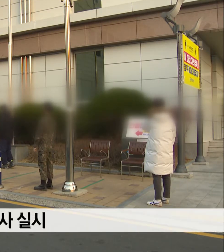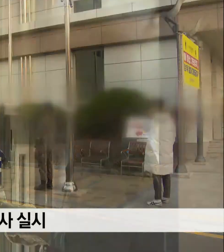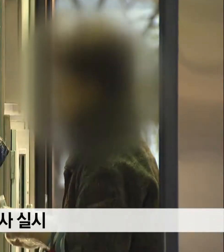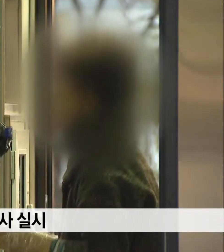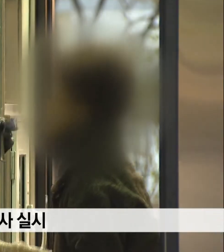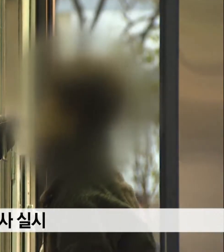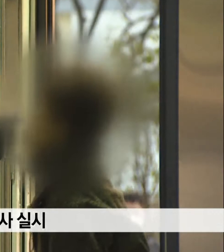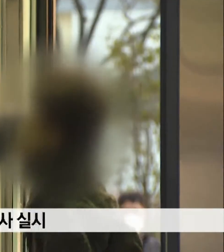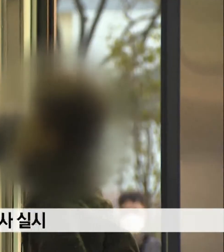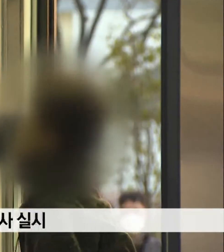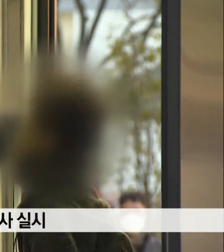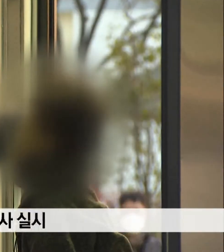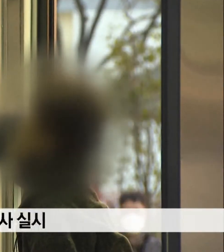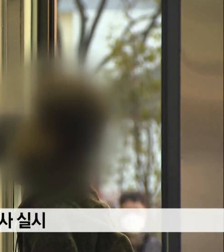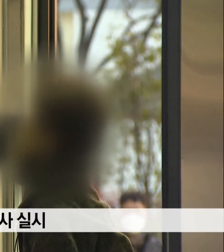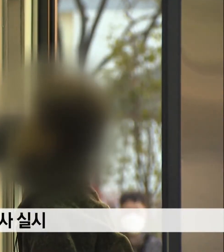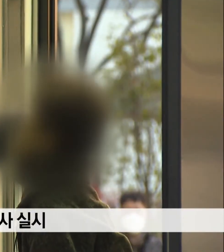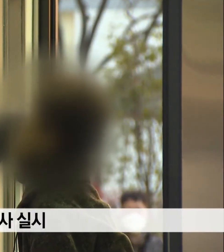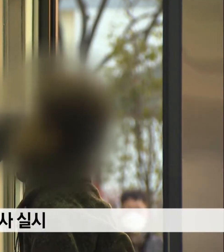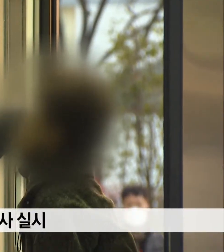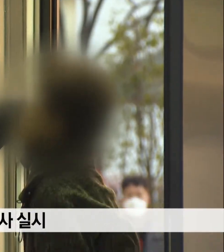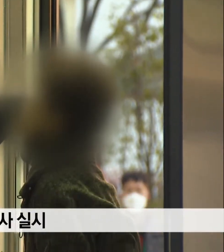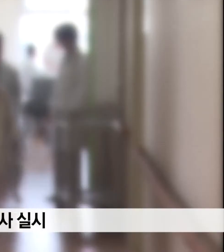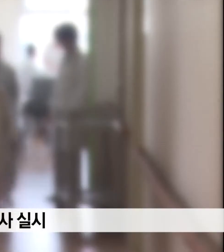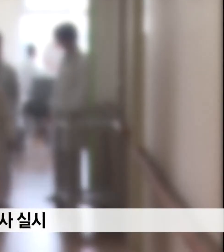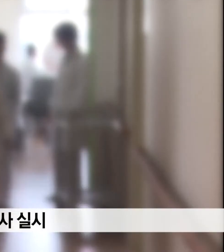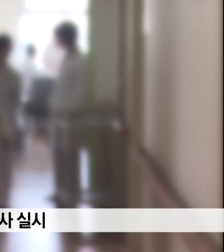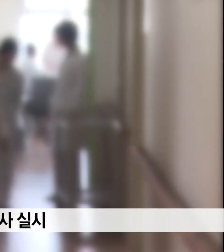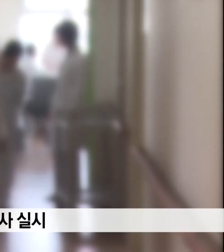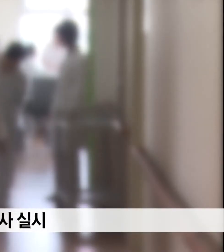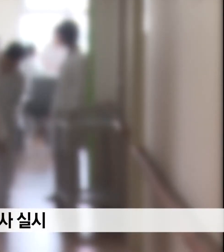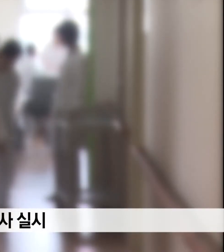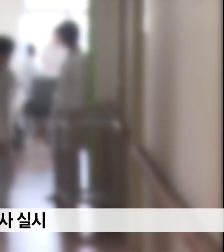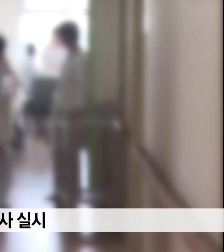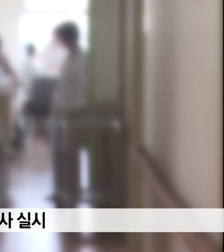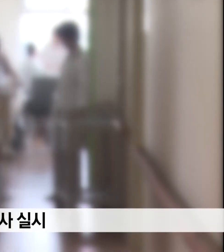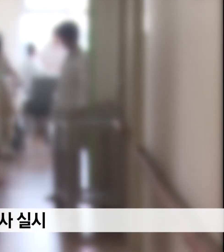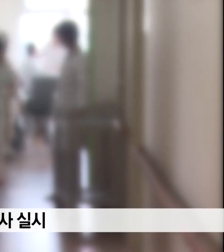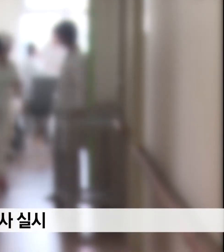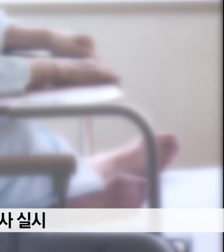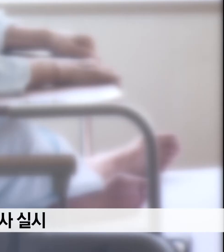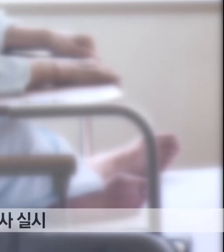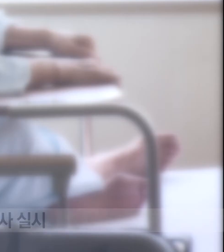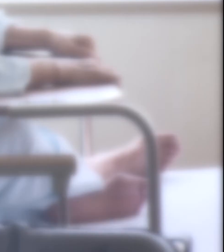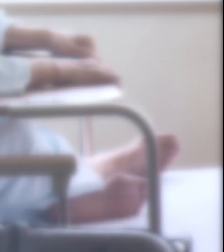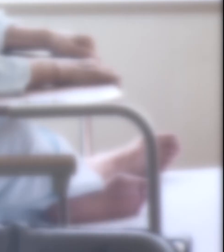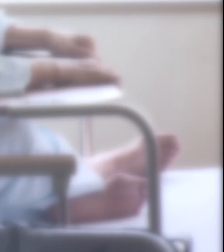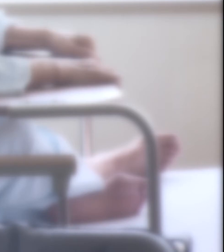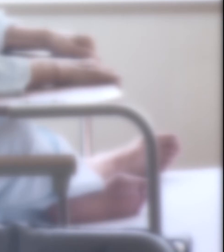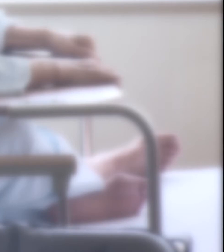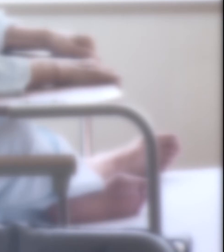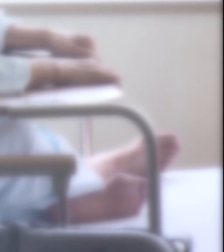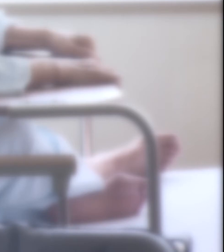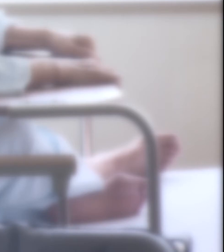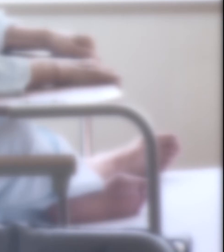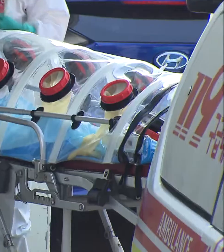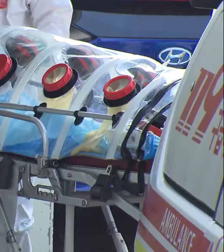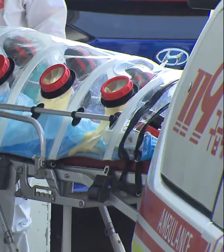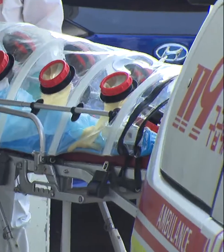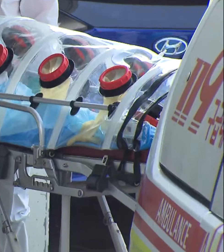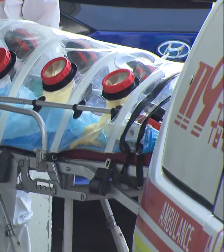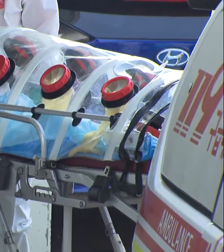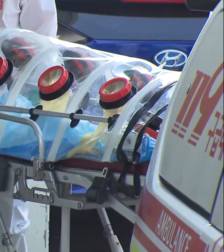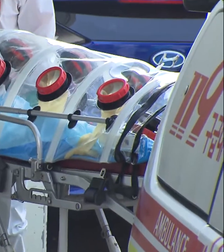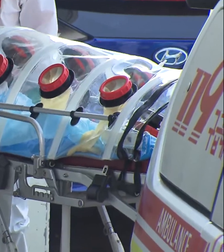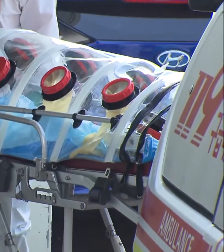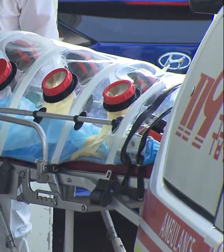일제 검사를 실시해 집단 감염 차단에 나섭니다. 기존 요양병원과 요양원, 노인 주간 보호센터 외에 검사